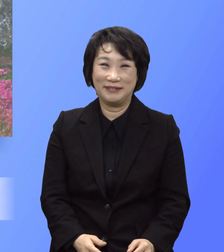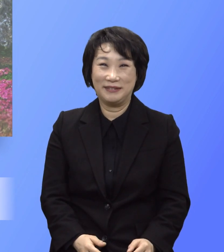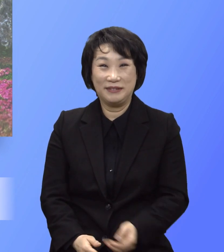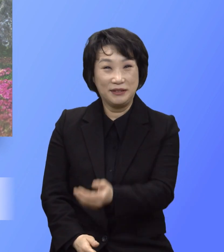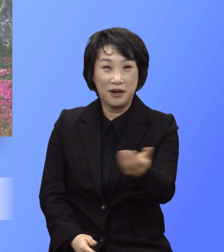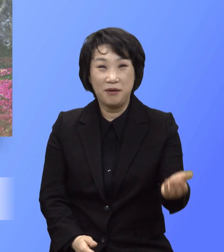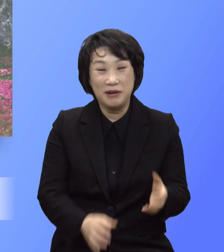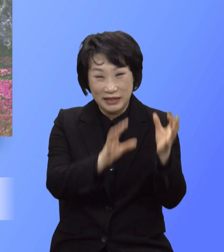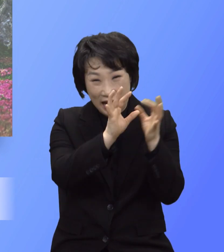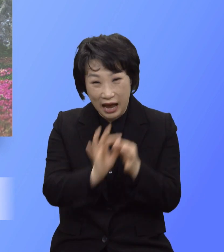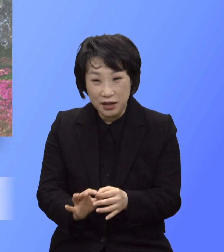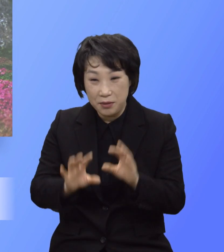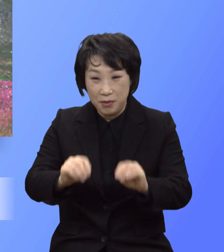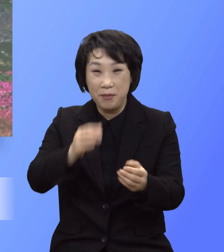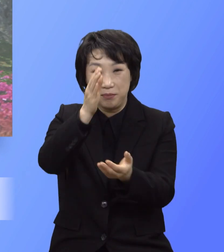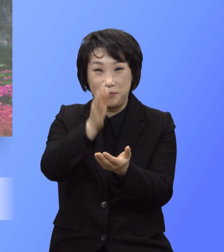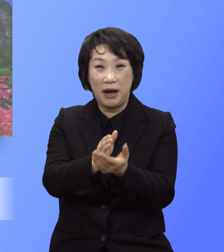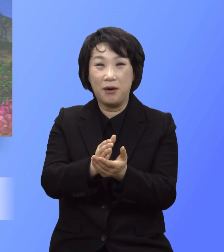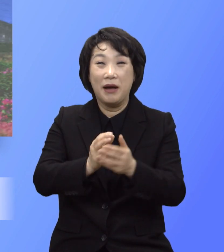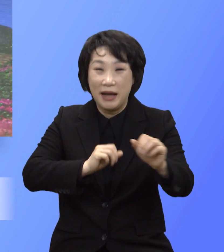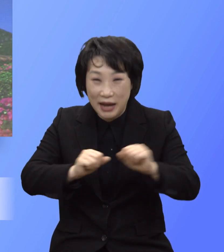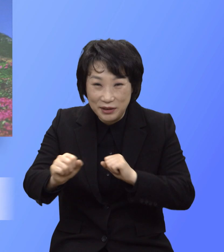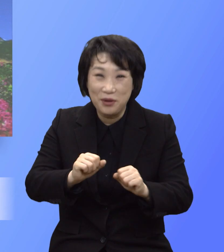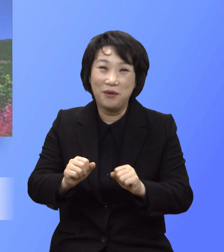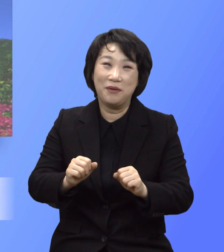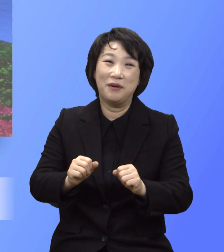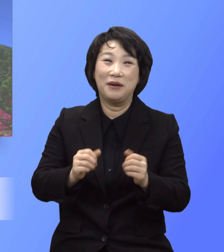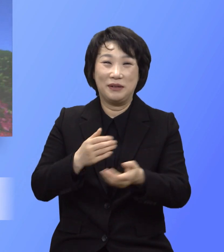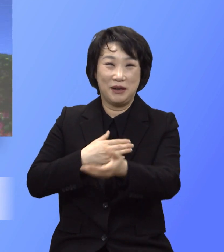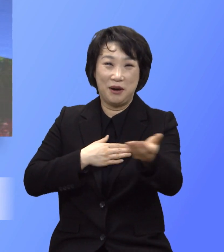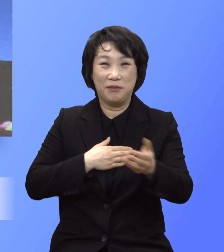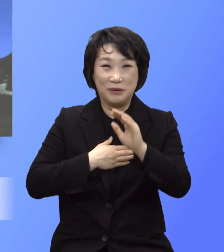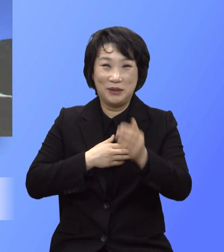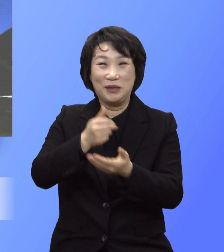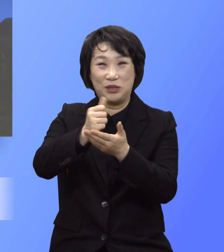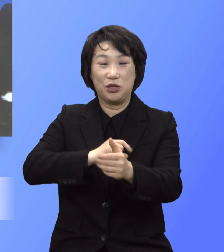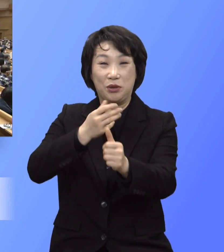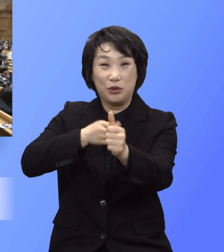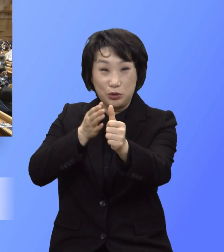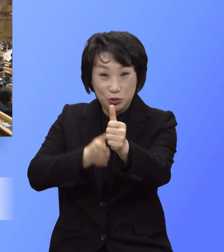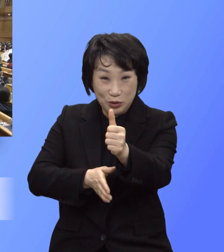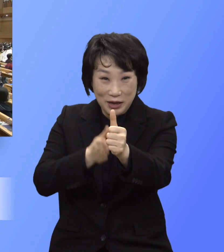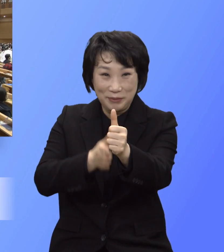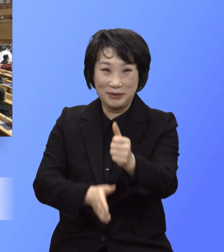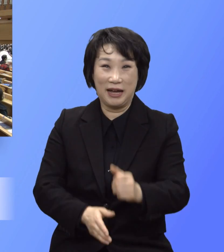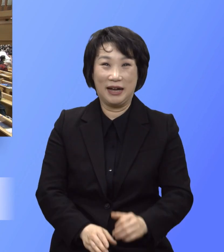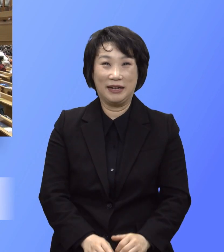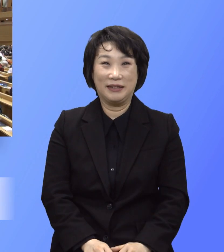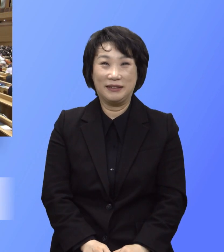여러분이 끝없이 쉬지 말고 행동만 하는 여러분 되기를 주님의 이름으로 축원합니다.